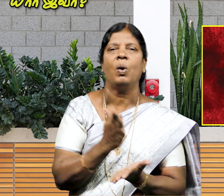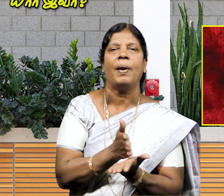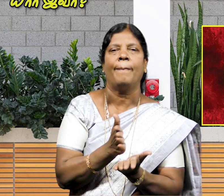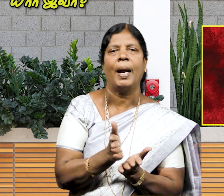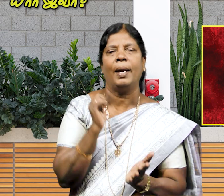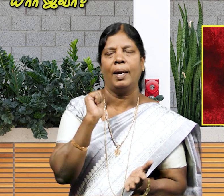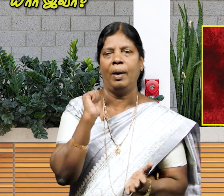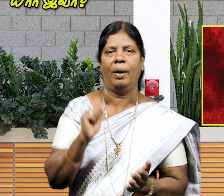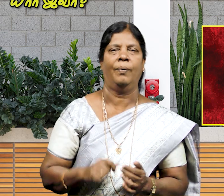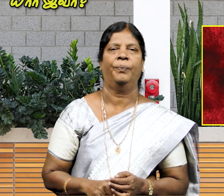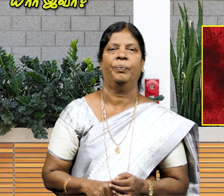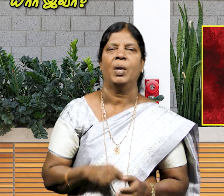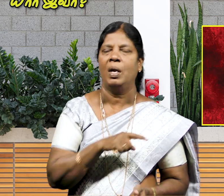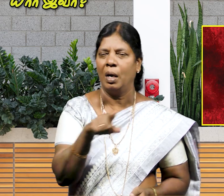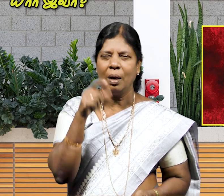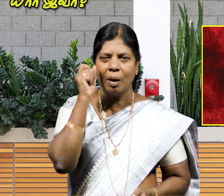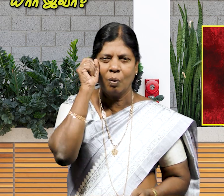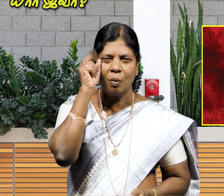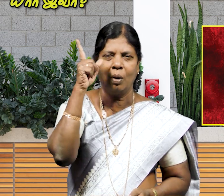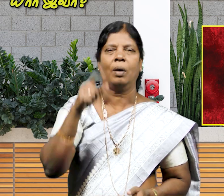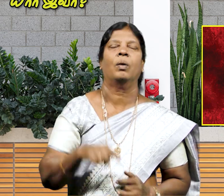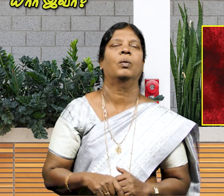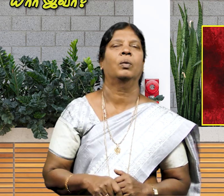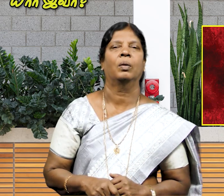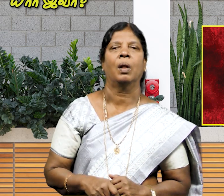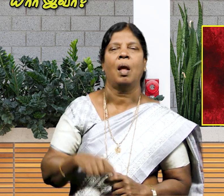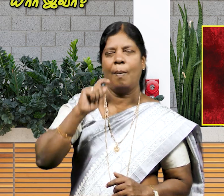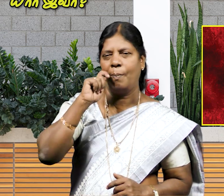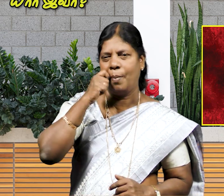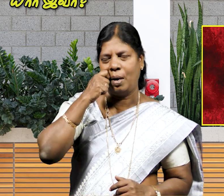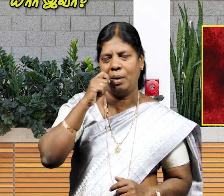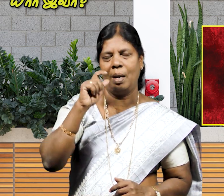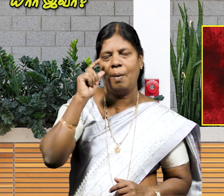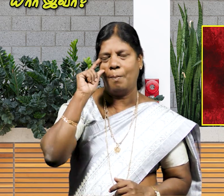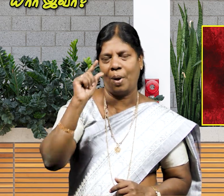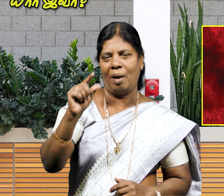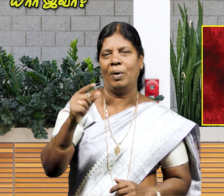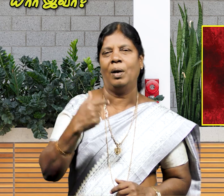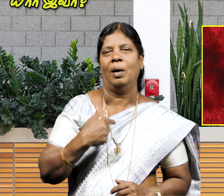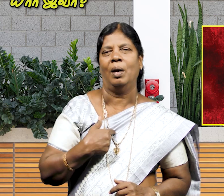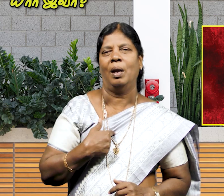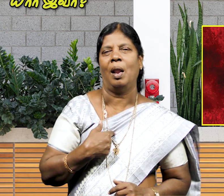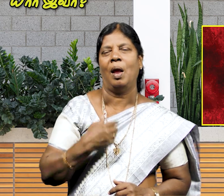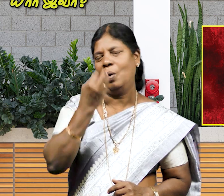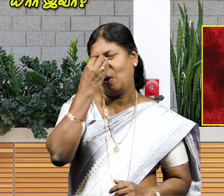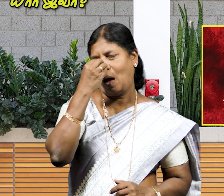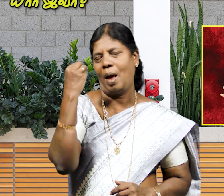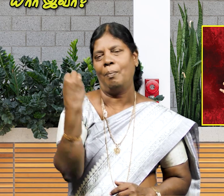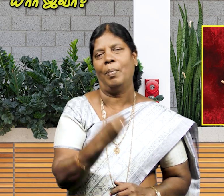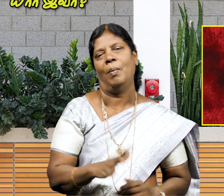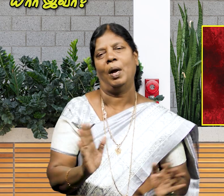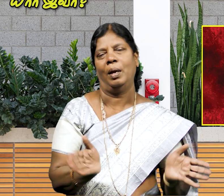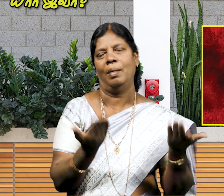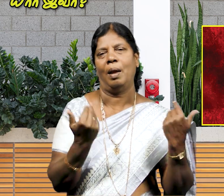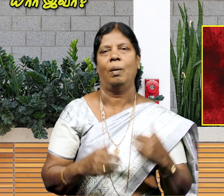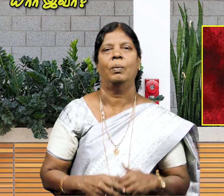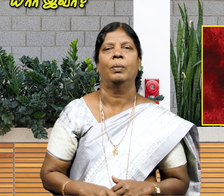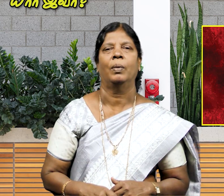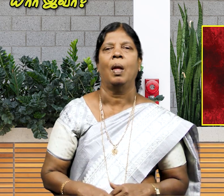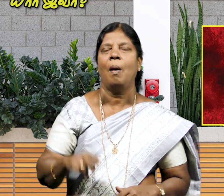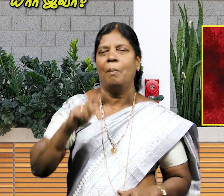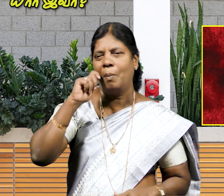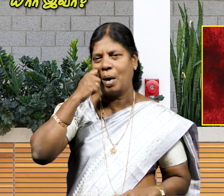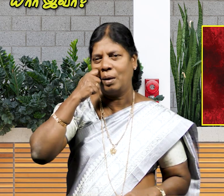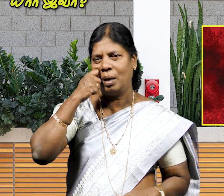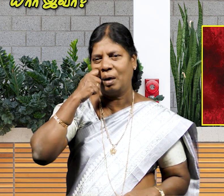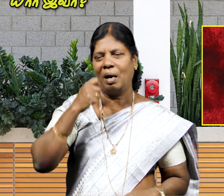இருக்குது. உங்களுடைய பங்கு என்ன? நீங்கள் உணர்ந்து கொள்ளுங்கள், மனிதர் பார்வையிலே நான் பார்வையற்றவனாக